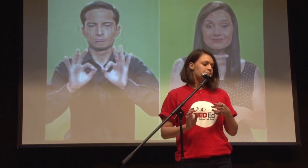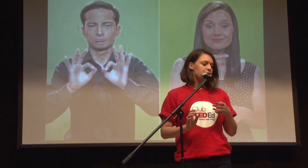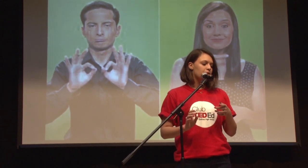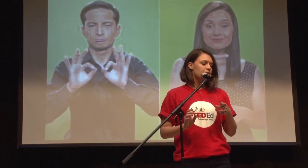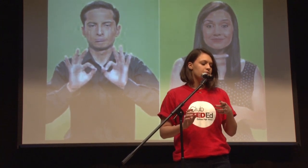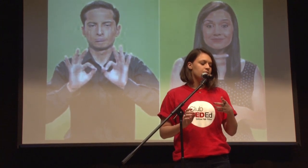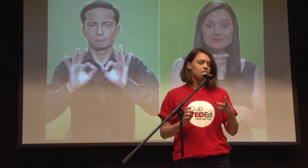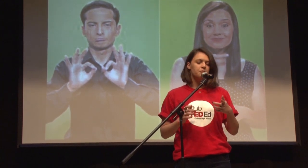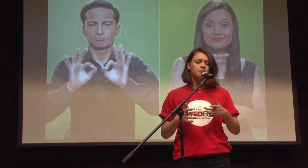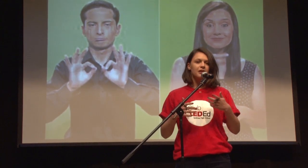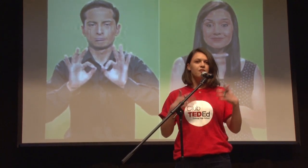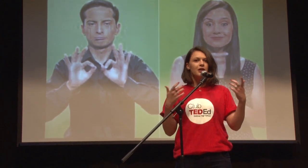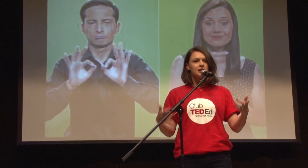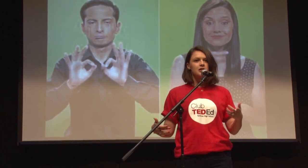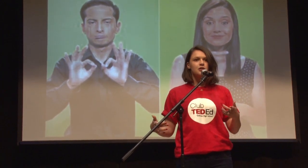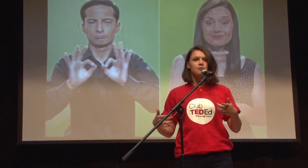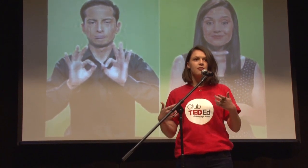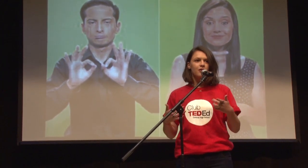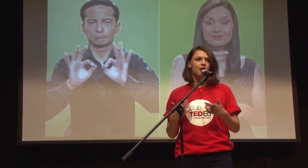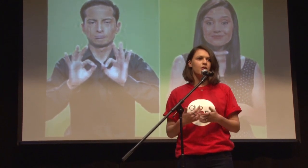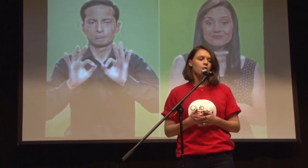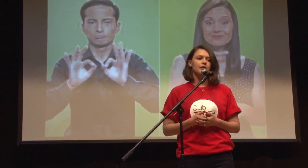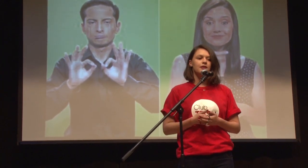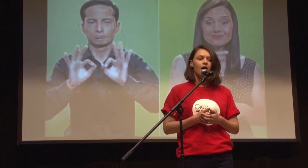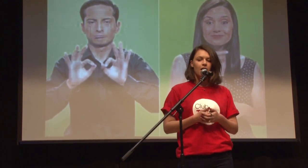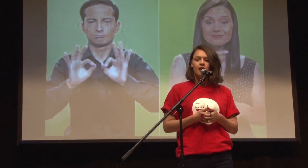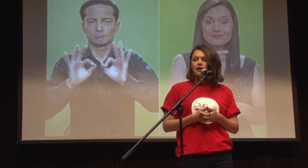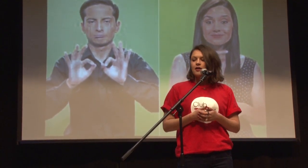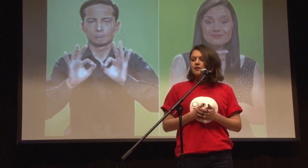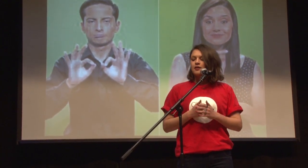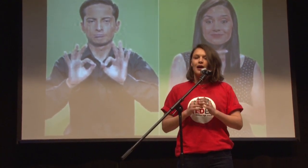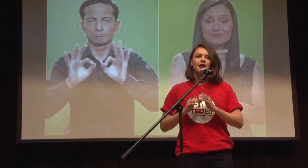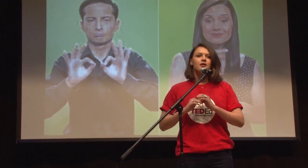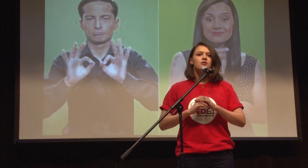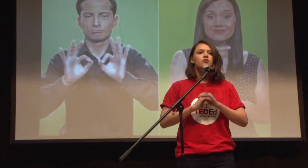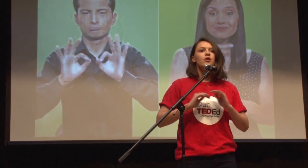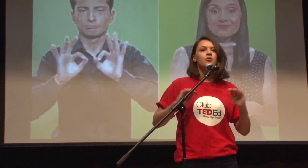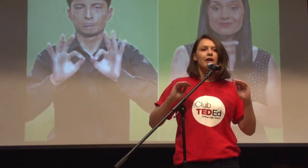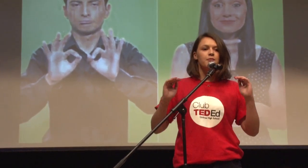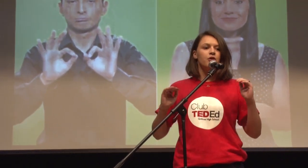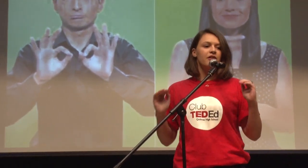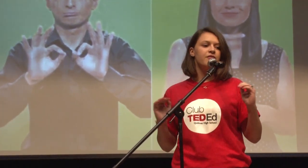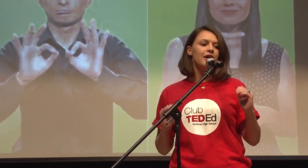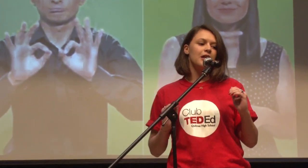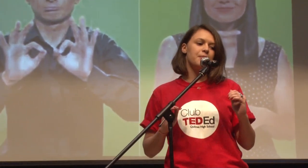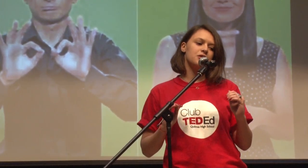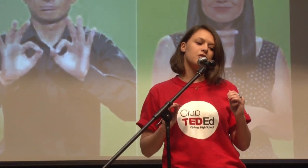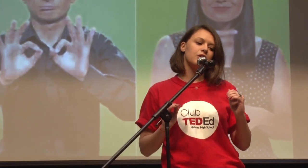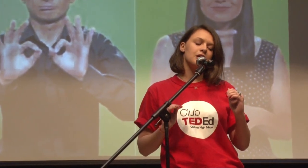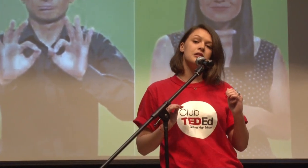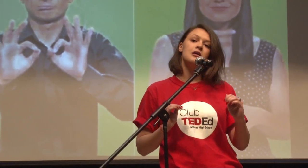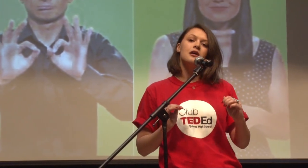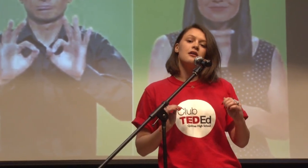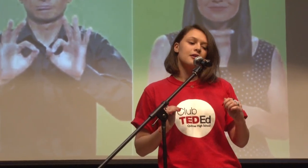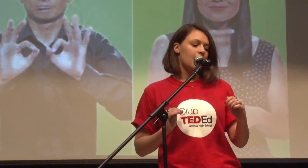Pero mientras fui creciendo me fui dando cuenta que hay toda una demografía de personas que